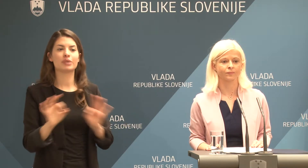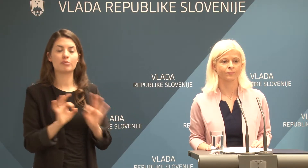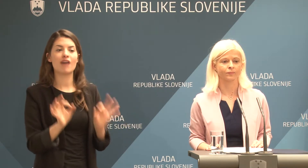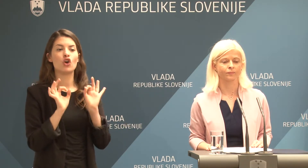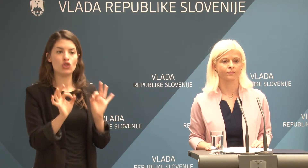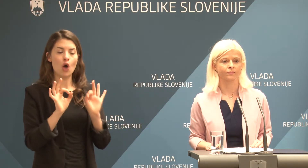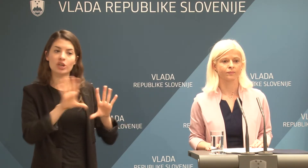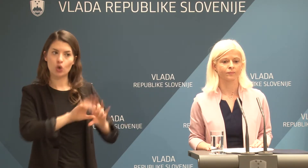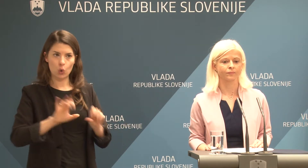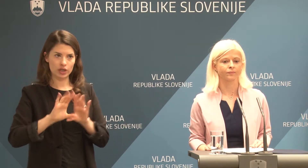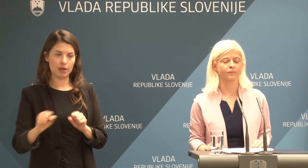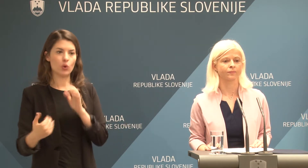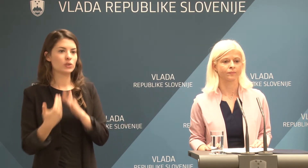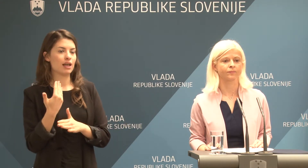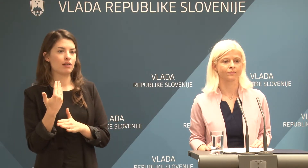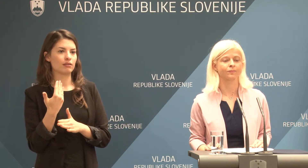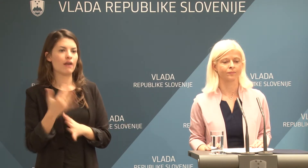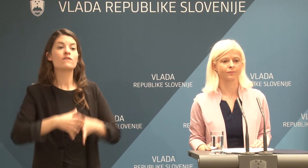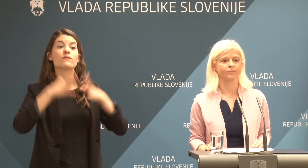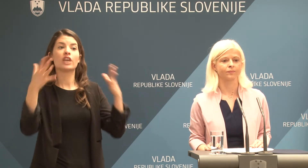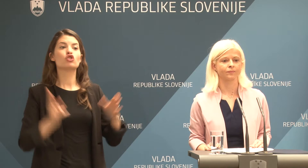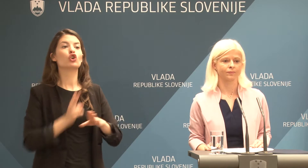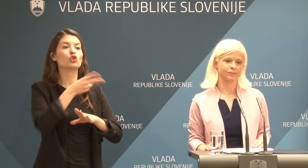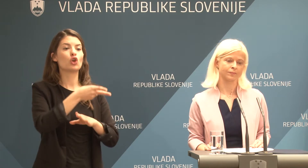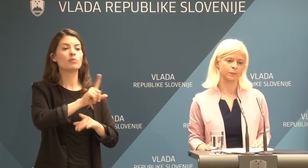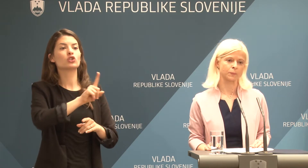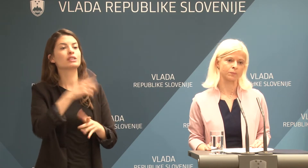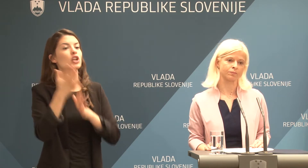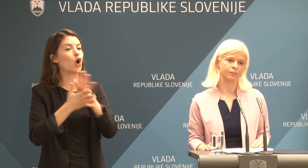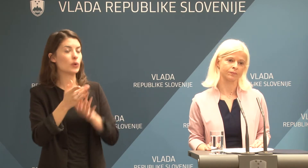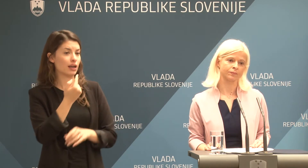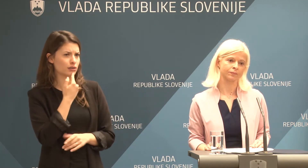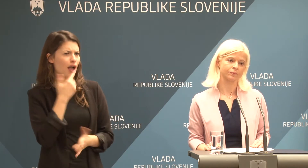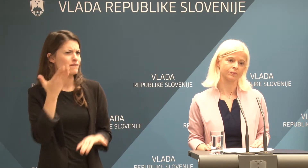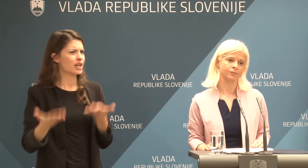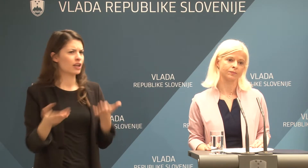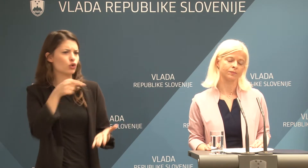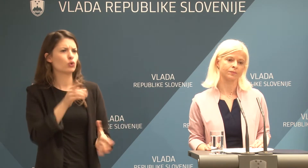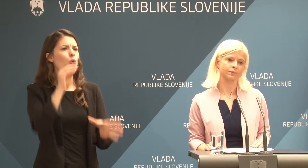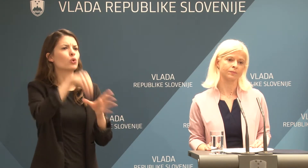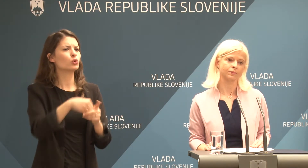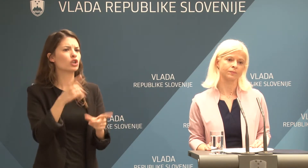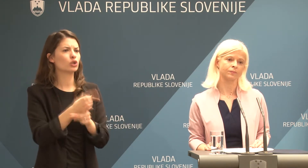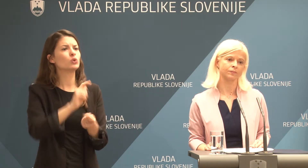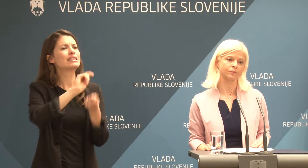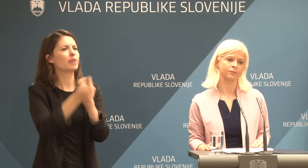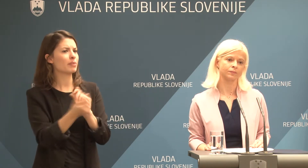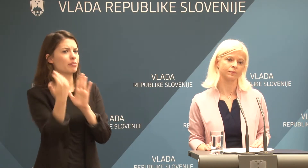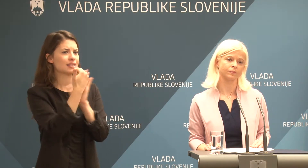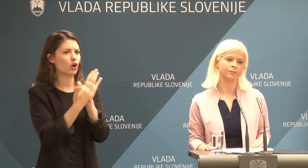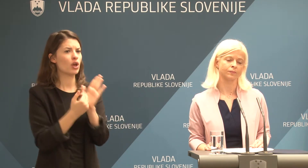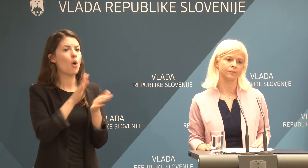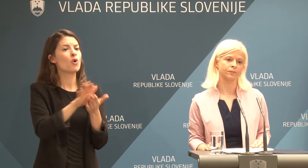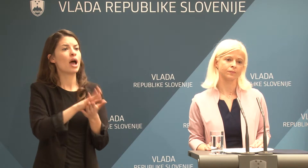ustreznih ukrepov za večji dostop do znakovnega jezika. Najbrž je v to vključena tudi sprememba zakona o